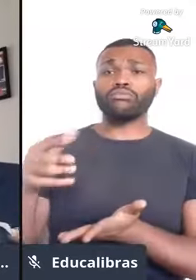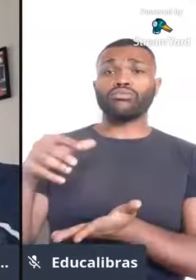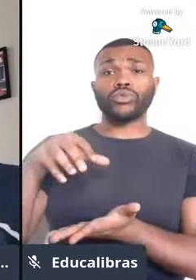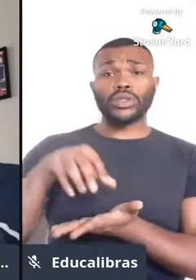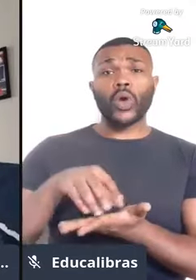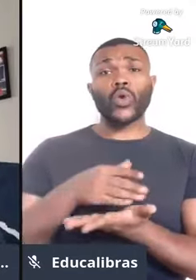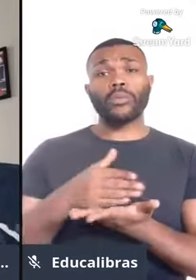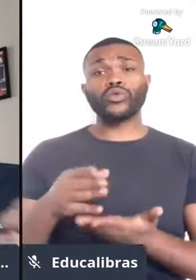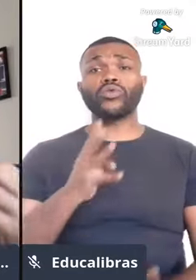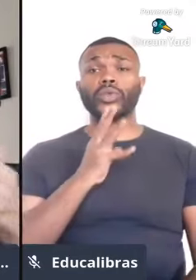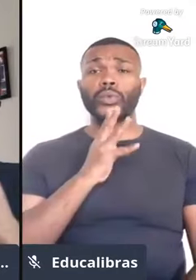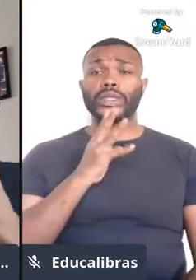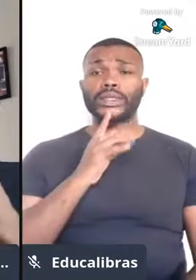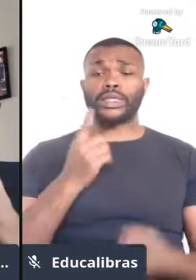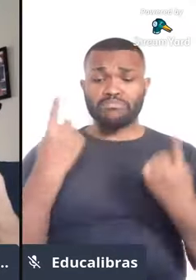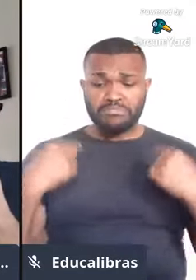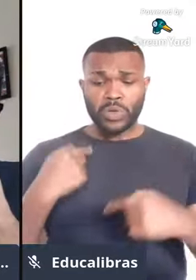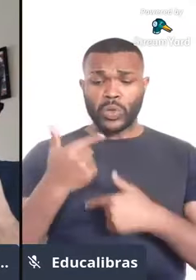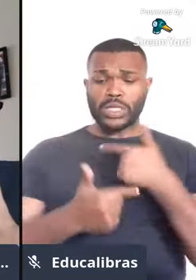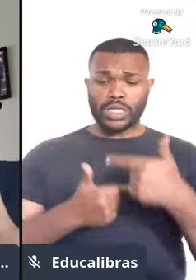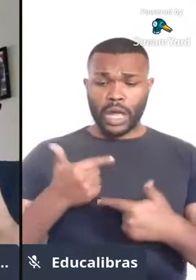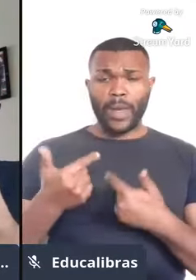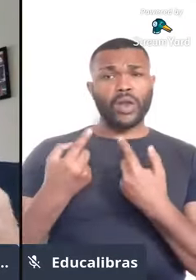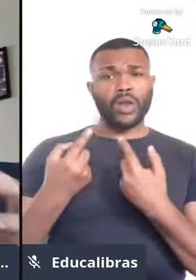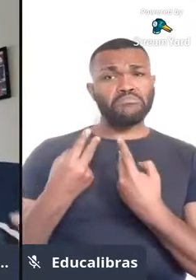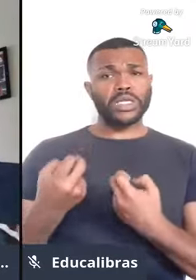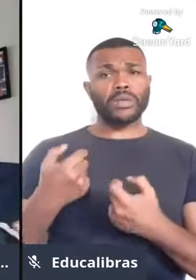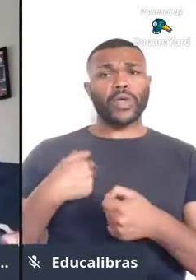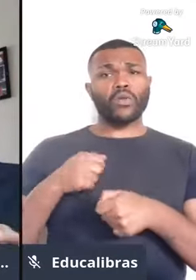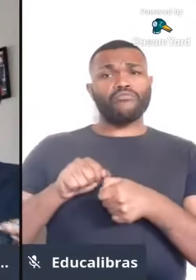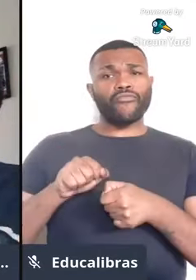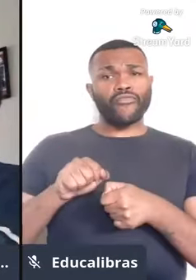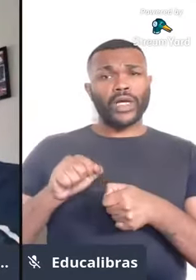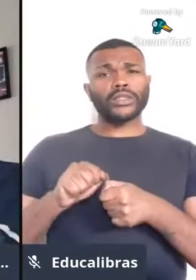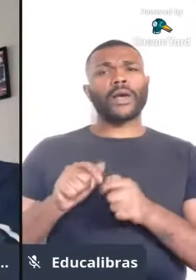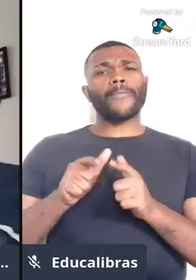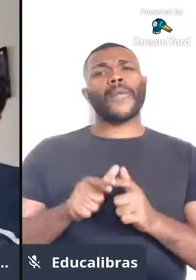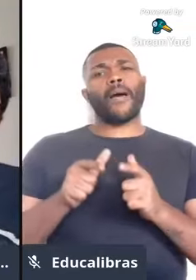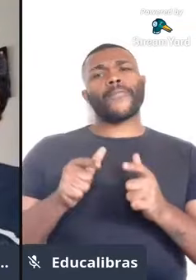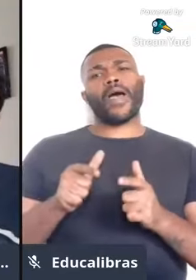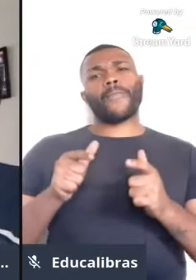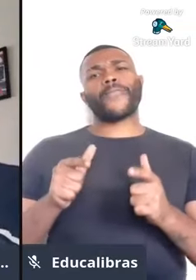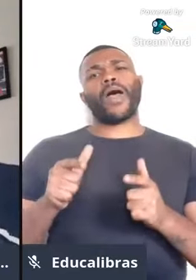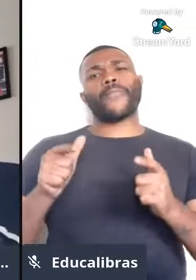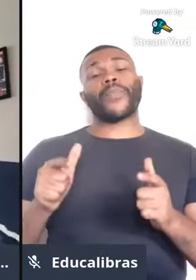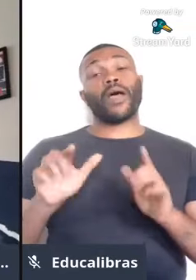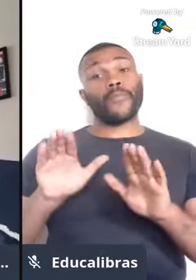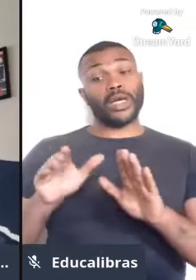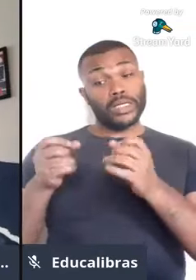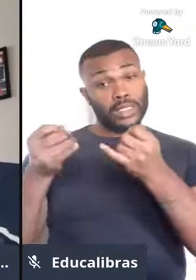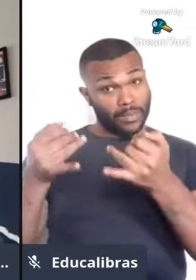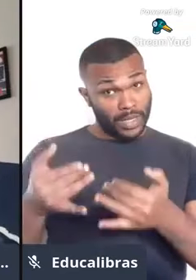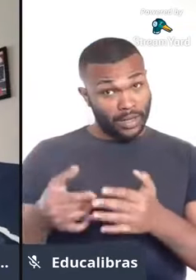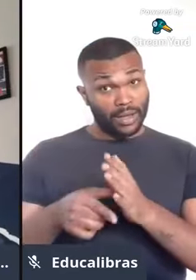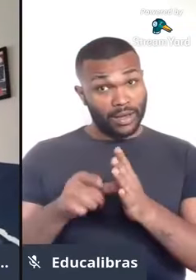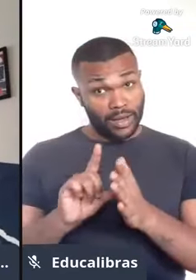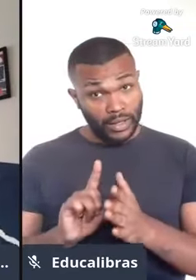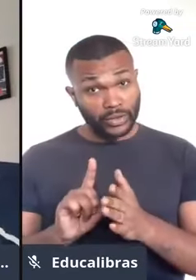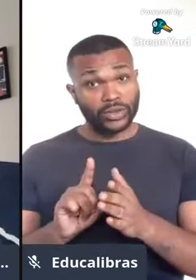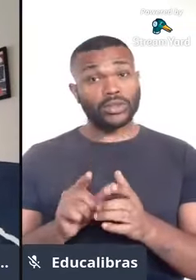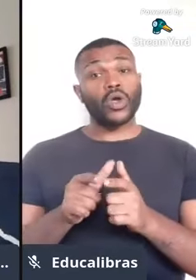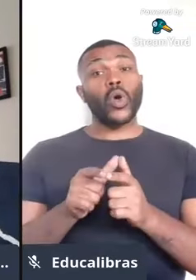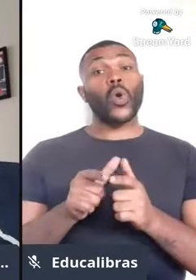meu trabalho, começaram a perceber o que eu fazia, e isso foi crescendo. Mas ele foi crescendo, é muito importante que se diga isso, de forma